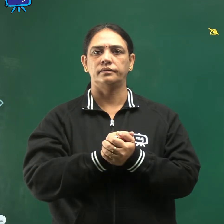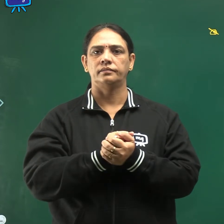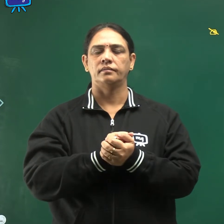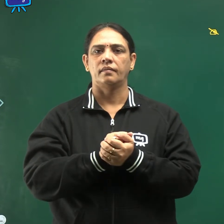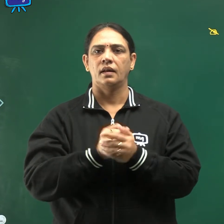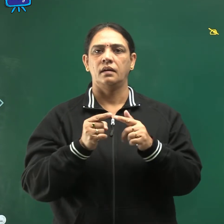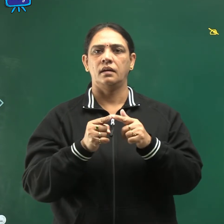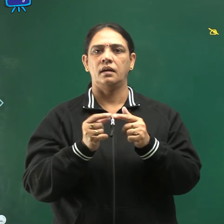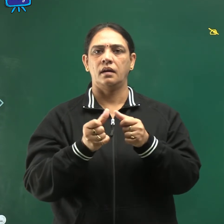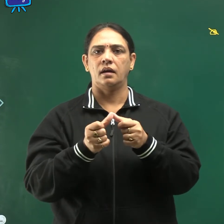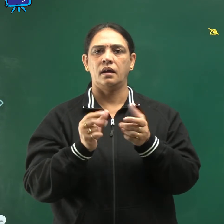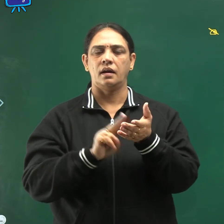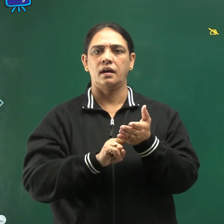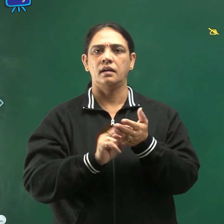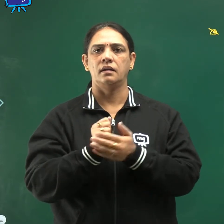टेन